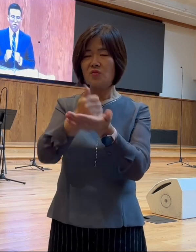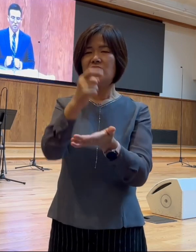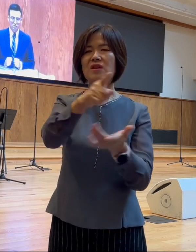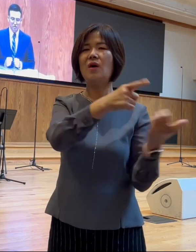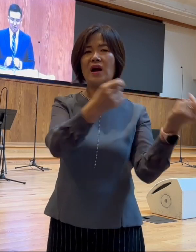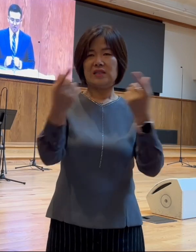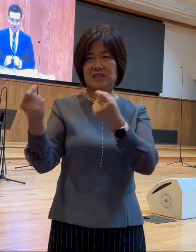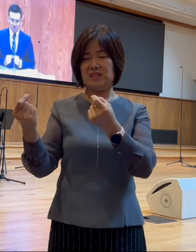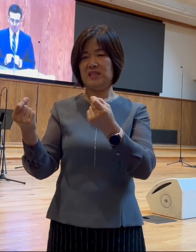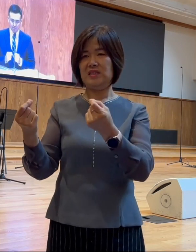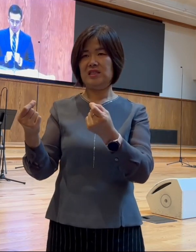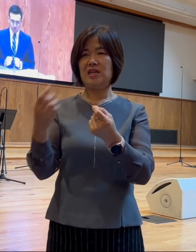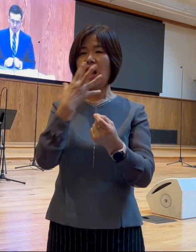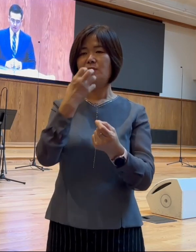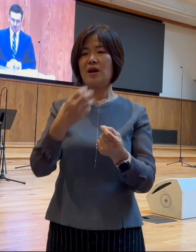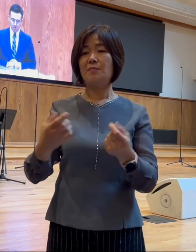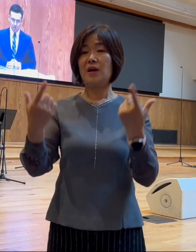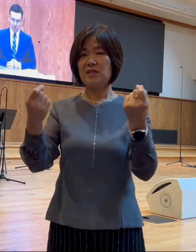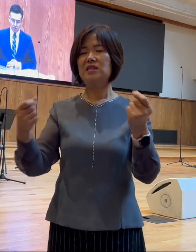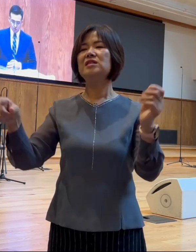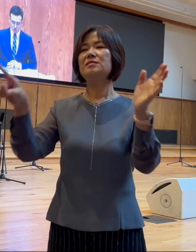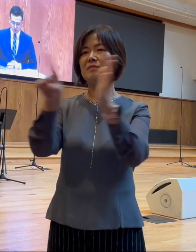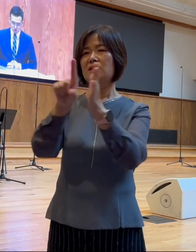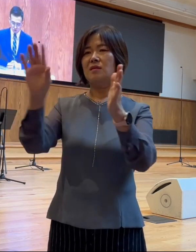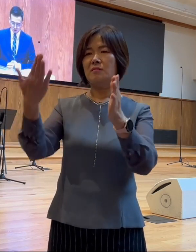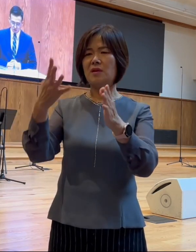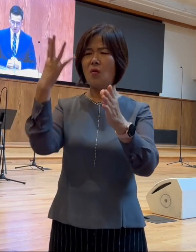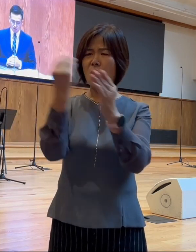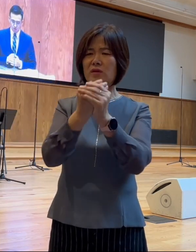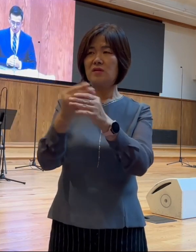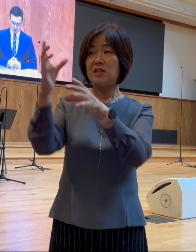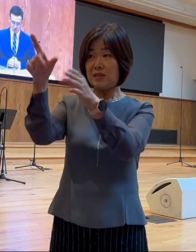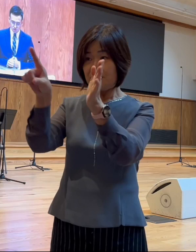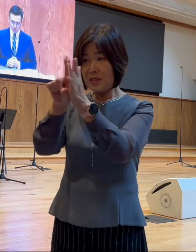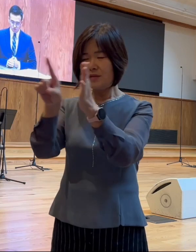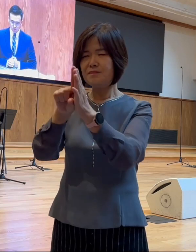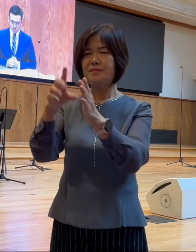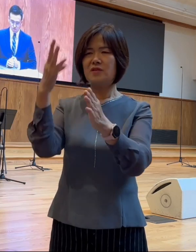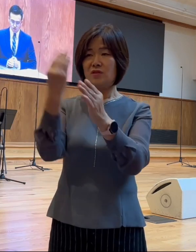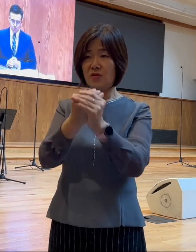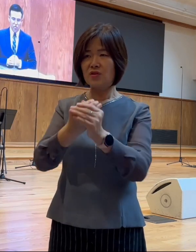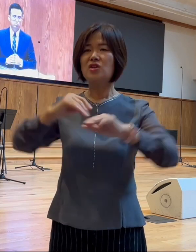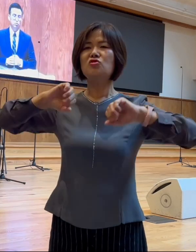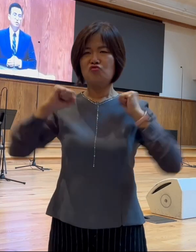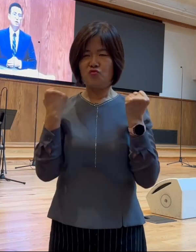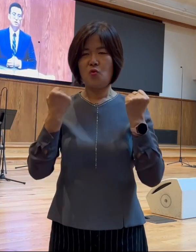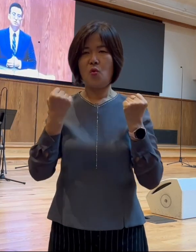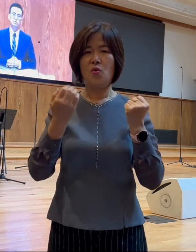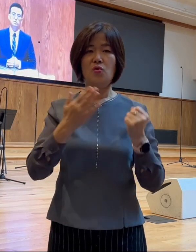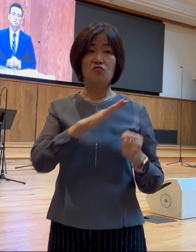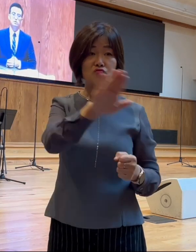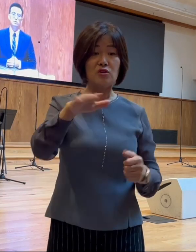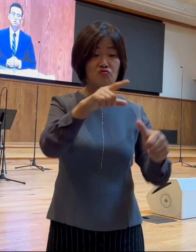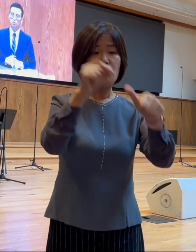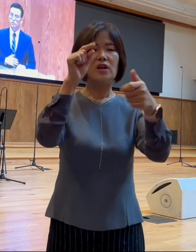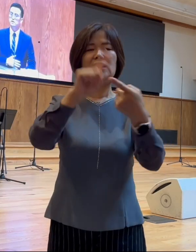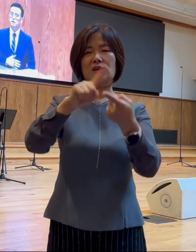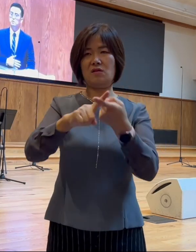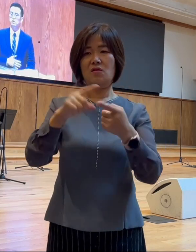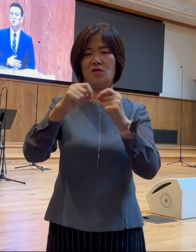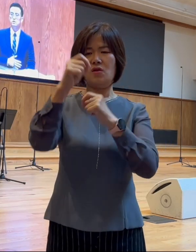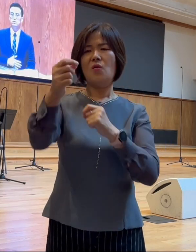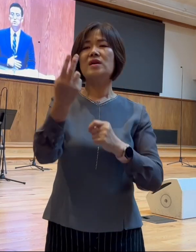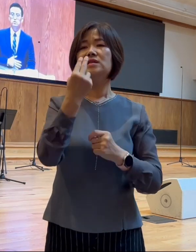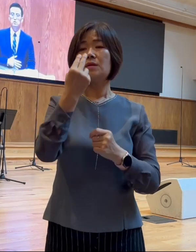그와 같이 믿어야 한다는 거예요. 전적인 신뢰, 전적인 순종, 우리의 구원에 대해서, 영원한